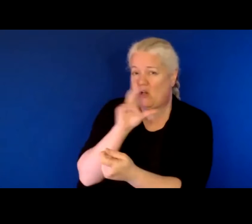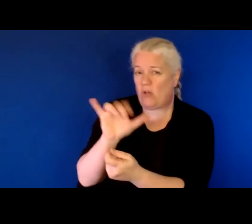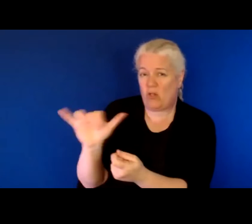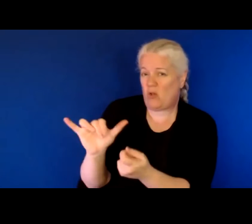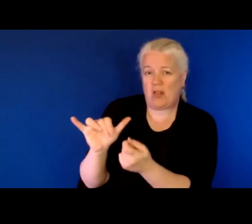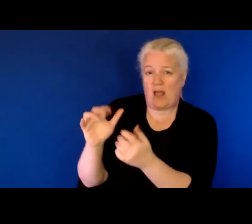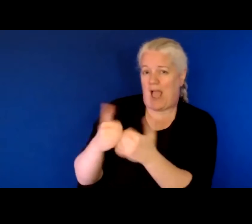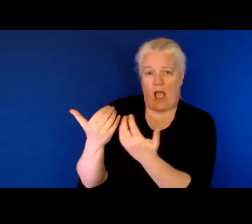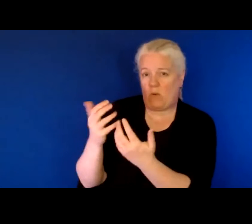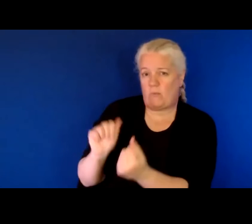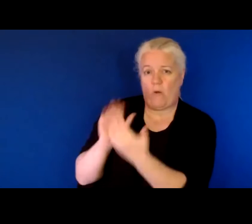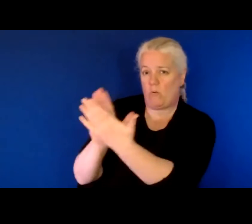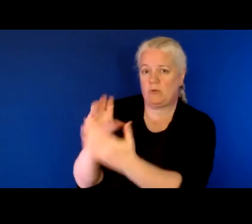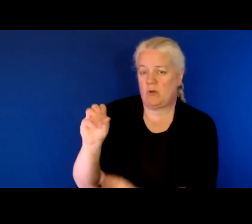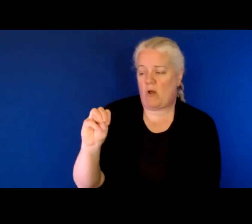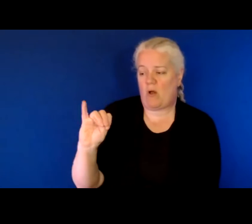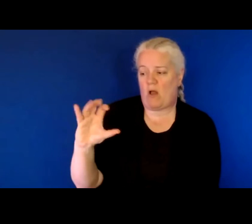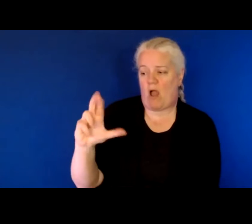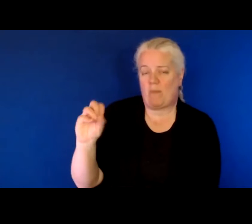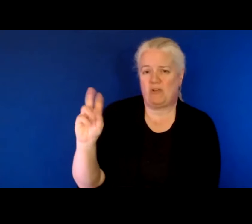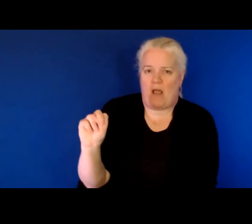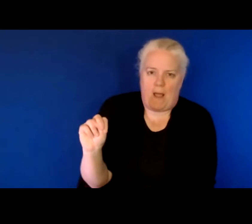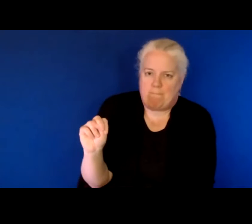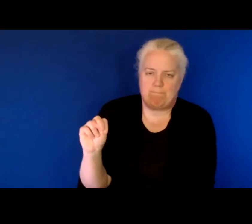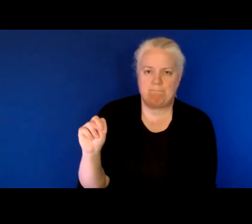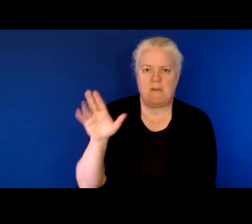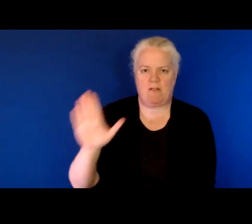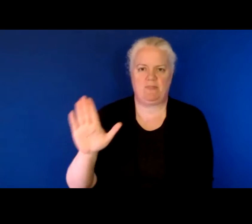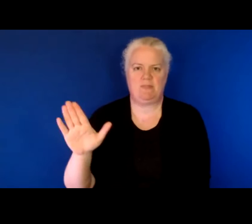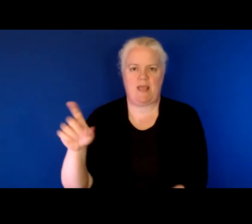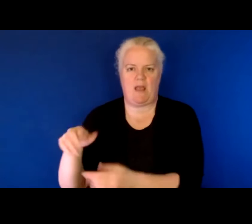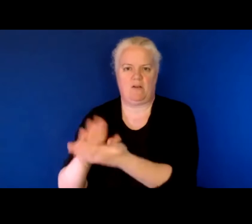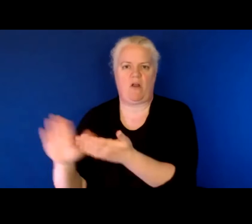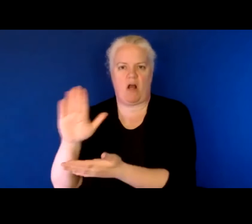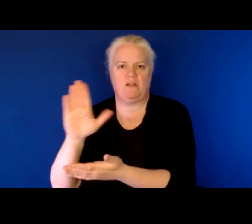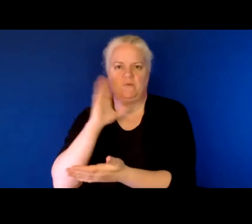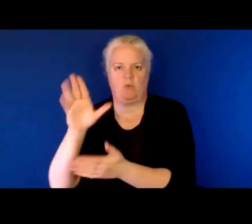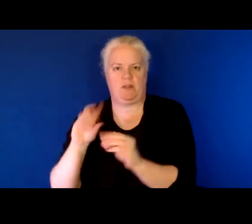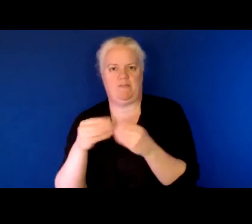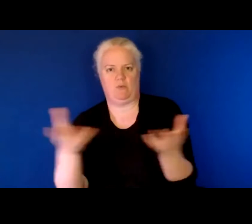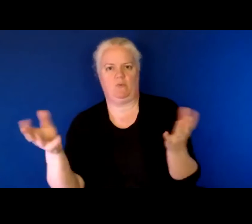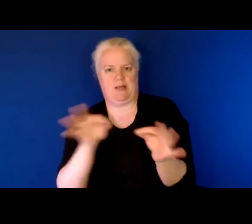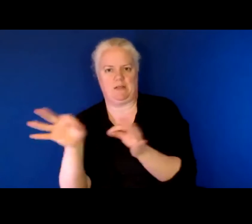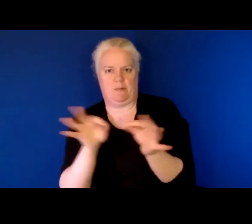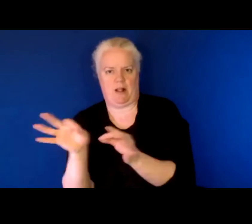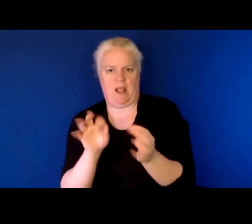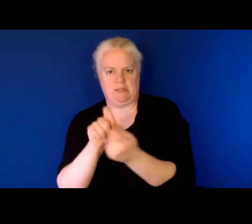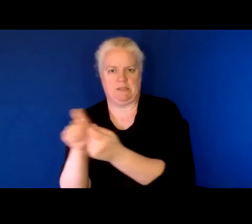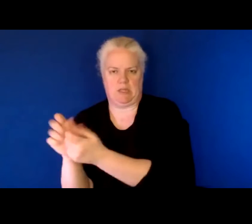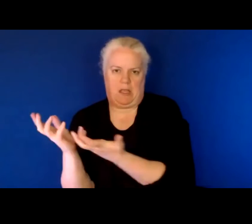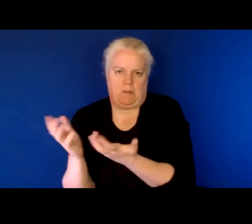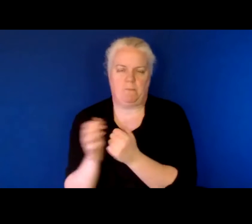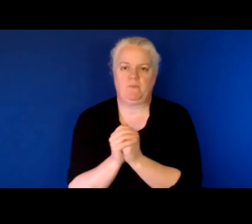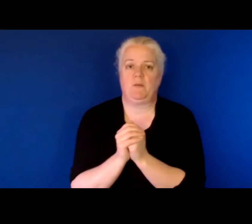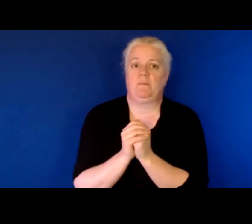的大学和教育设施呢一般现在已经恢